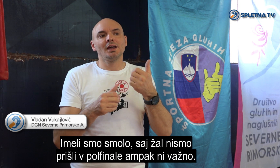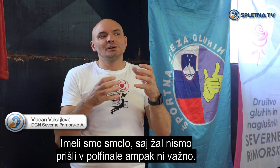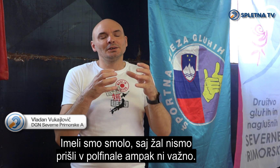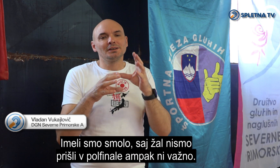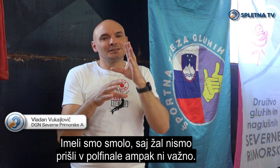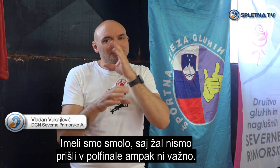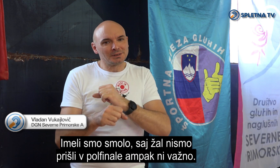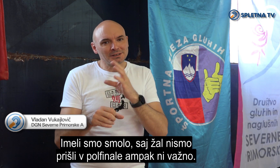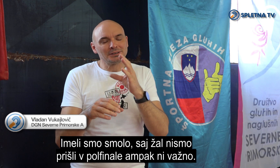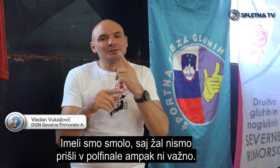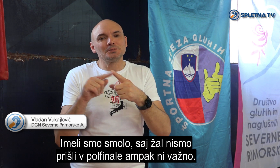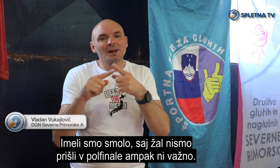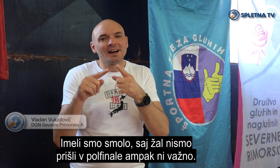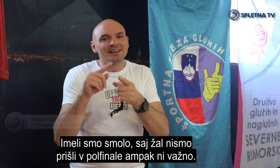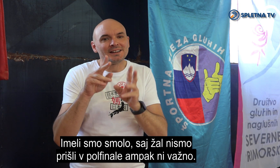Been losing all momentum.